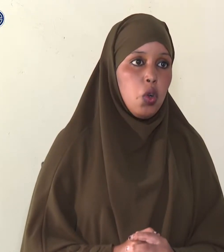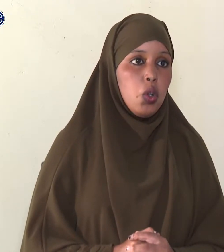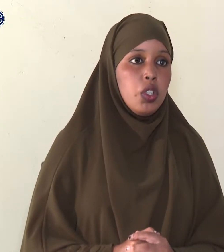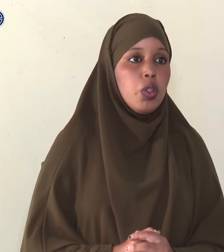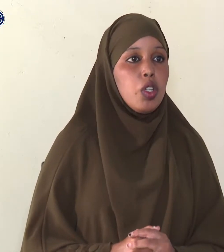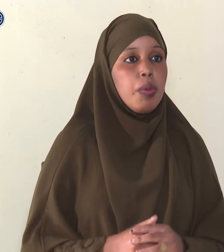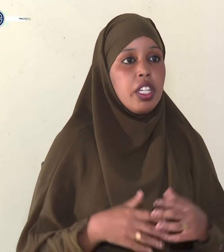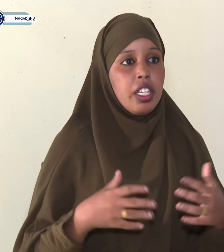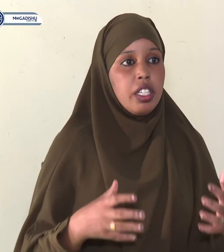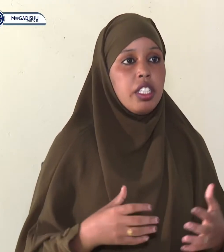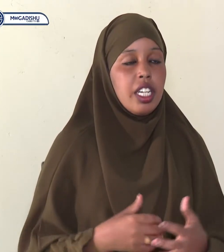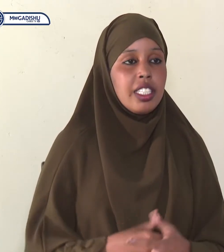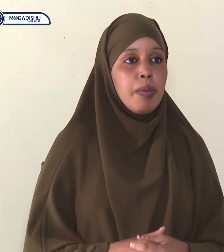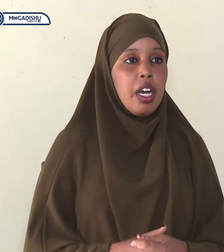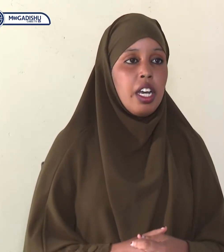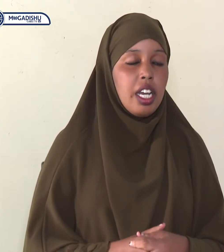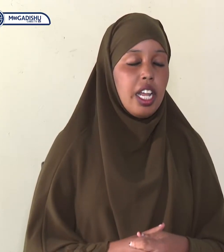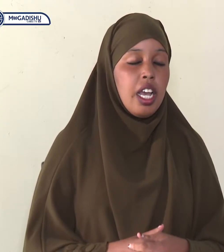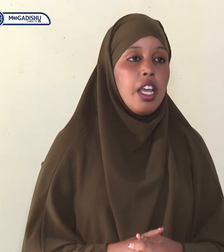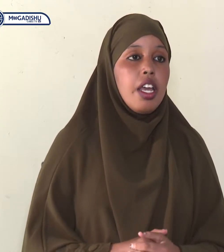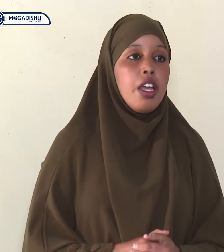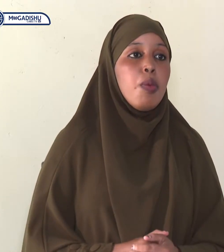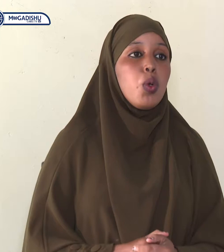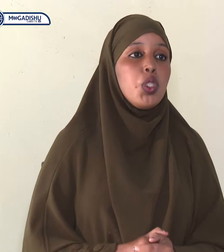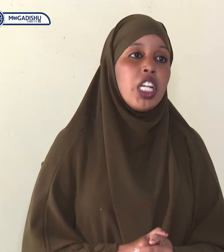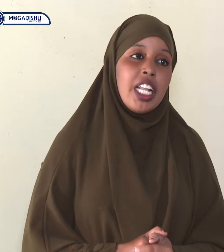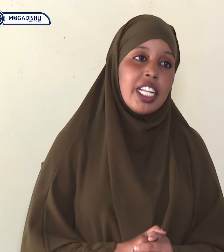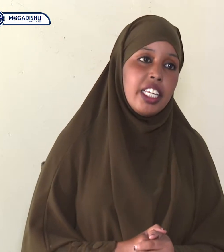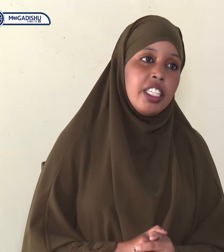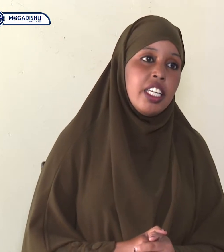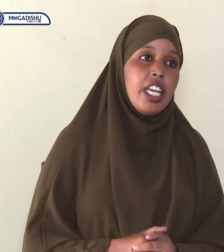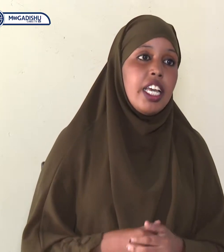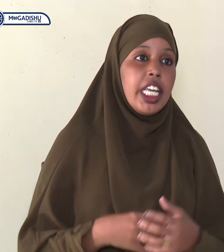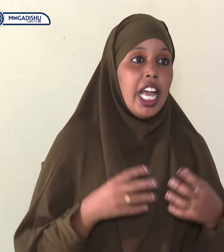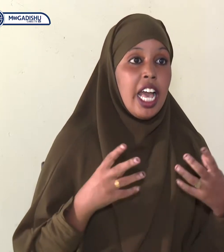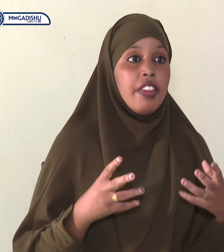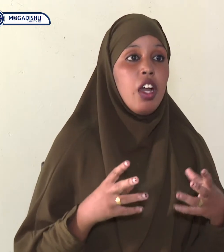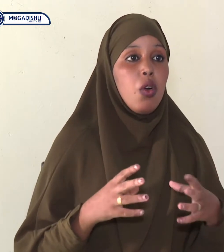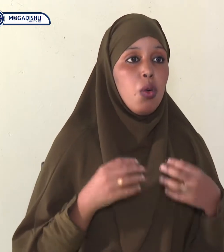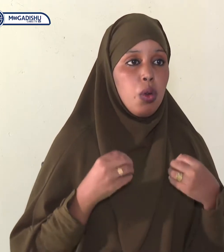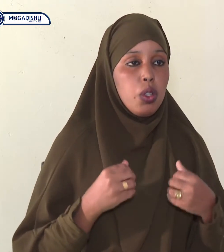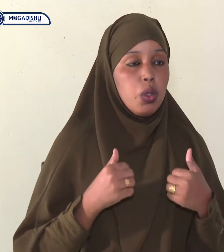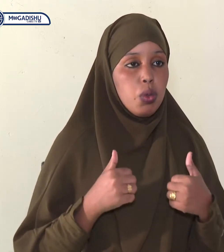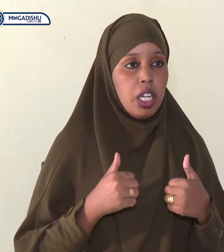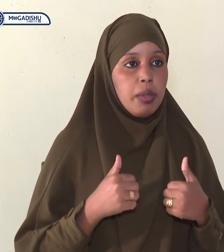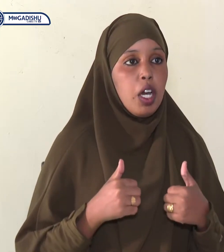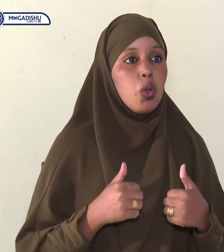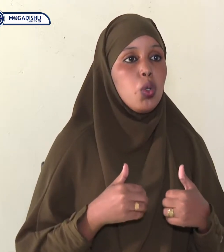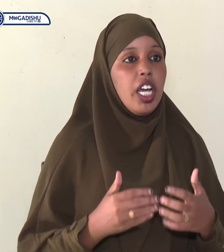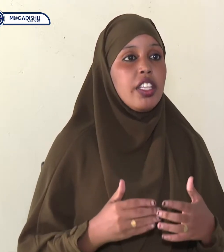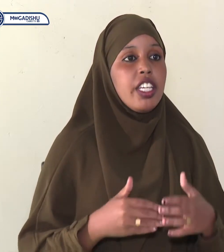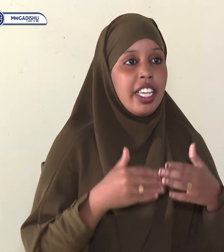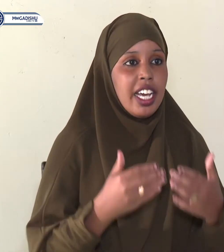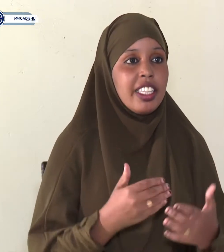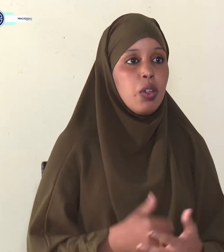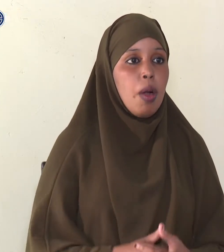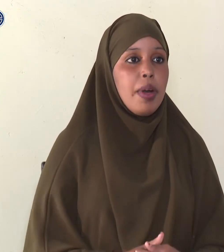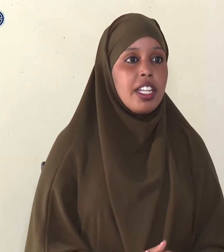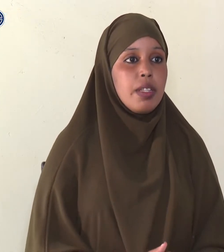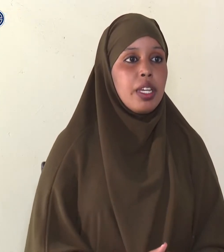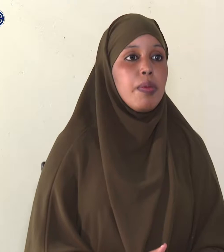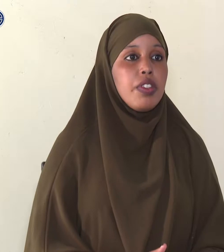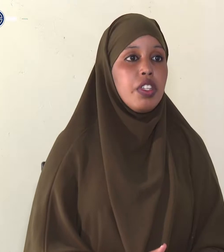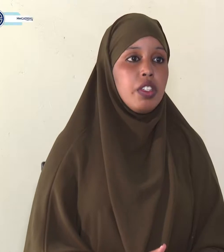bartiin oo intooda badan ay yihiin arday maqal kala ma ku jiraan arday caadi ah oo iyagu yani maqalkood caadi yahay ardada